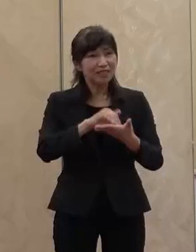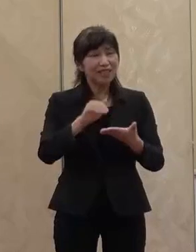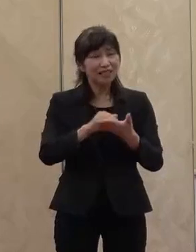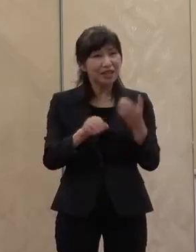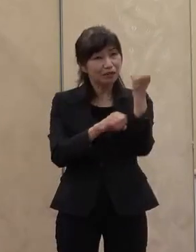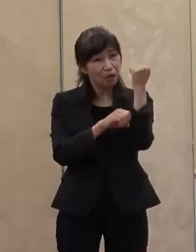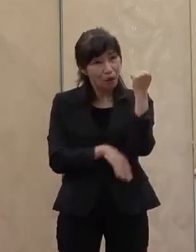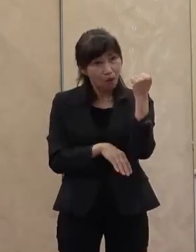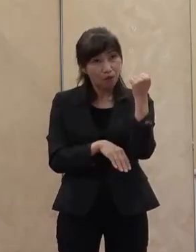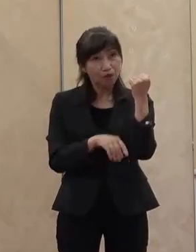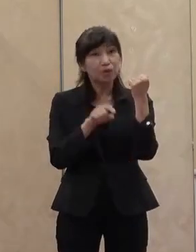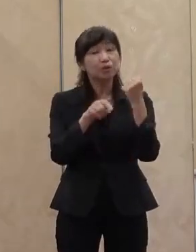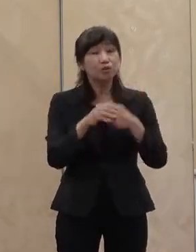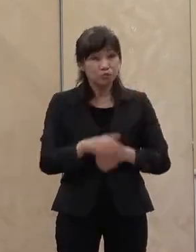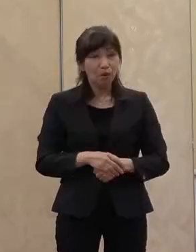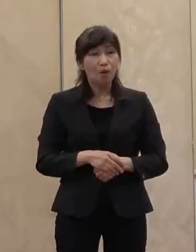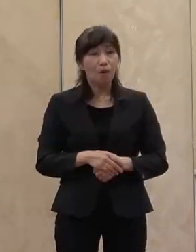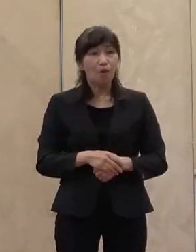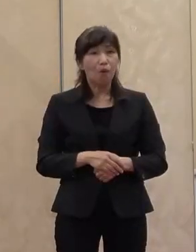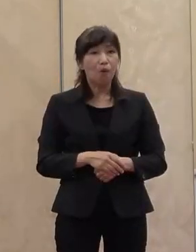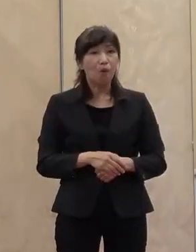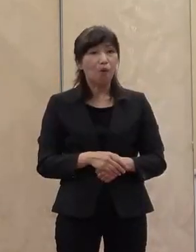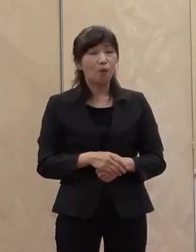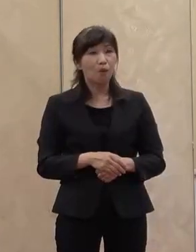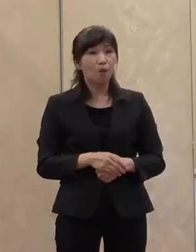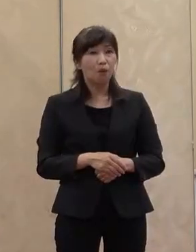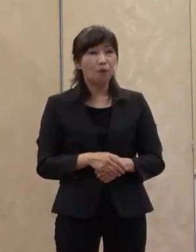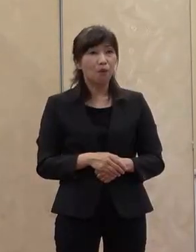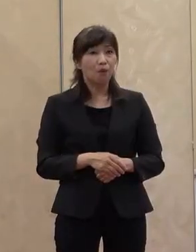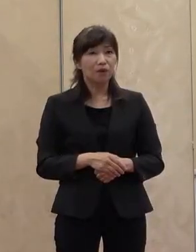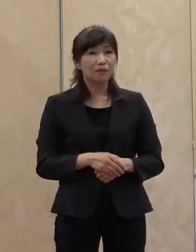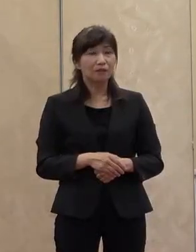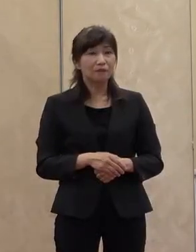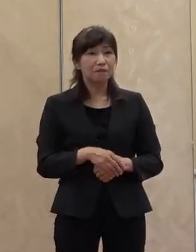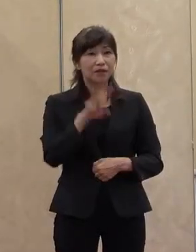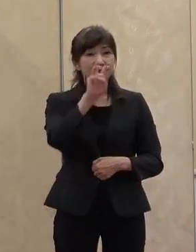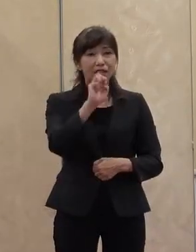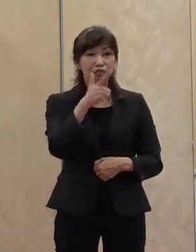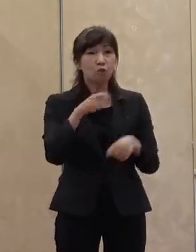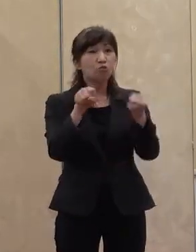ら、あ、じゃなく